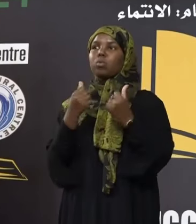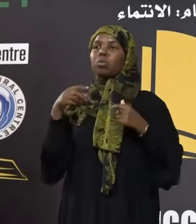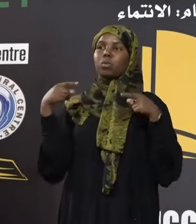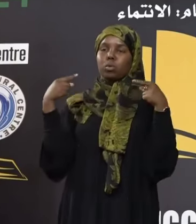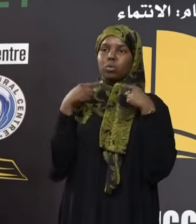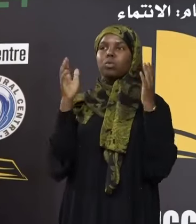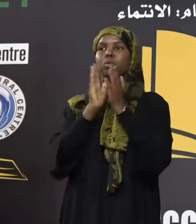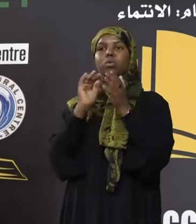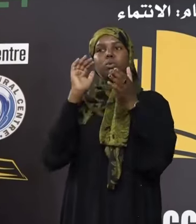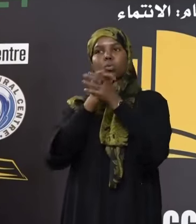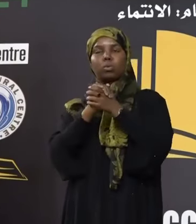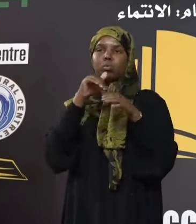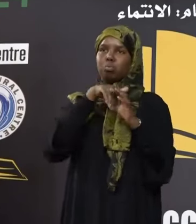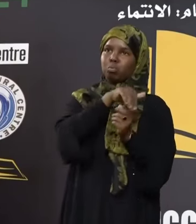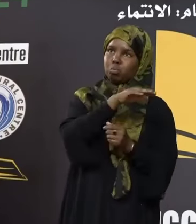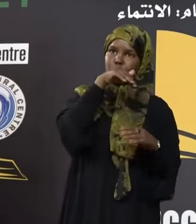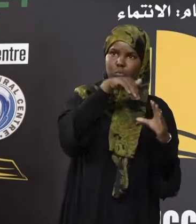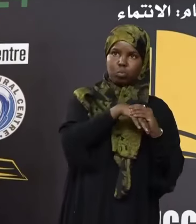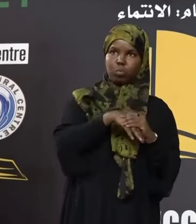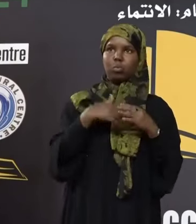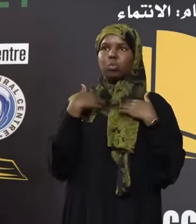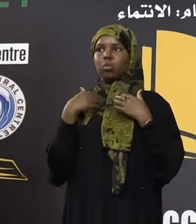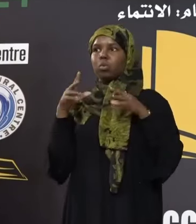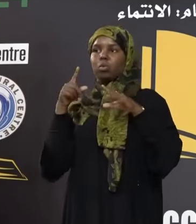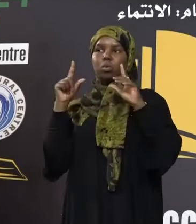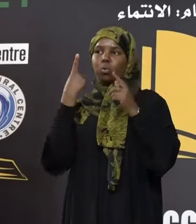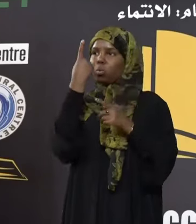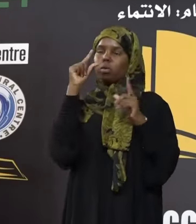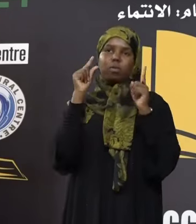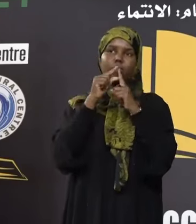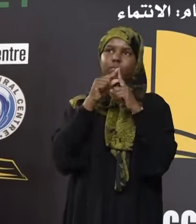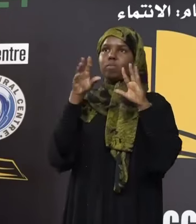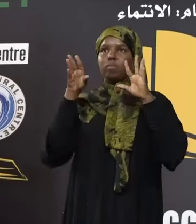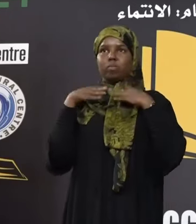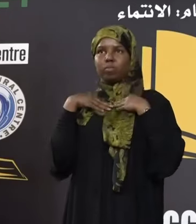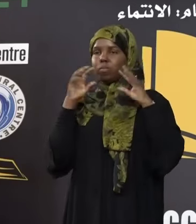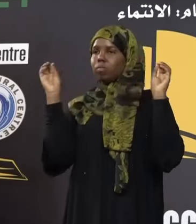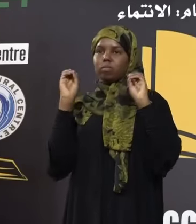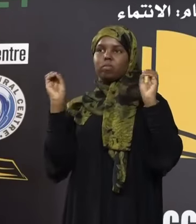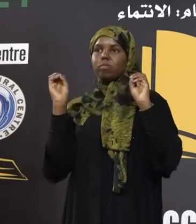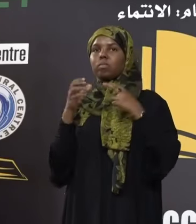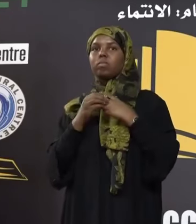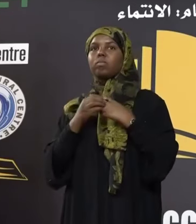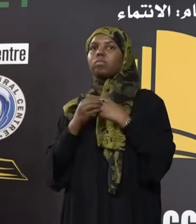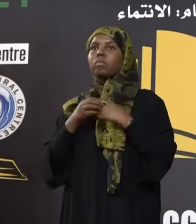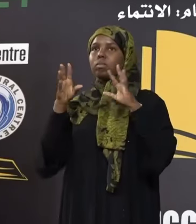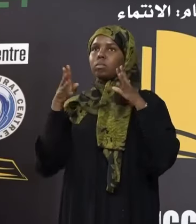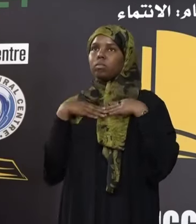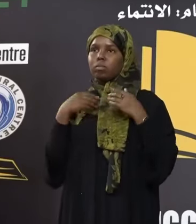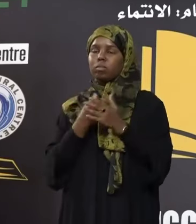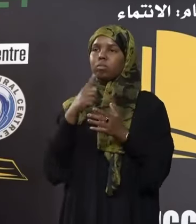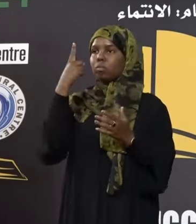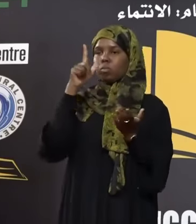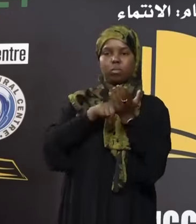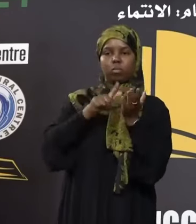iyo kulmiyo quri ha ka qayb galo annagu mabdacsi midaan ogol lahay maaha midaanu aaminsannahayna maaha وأنا من